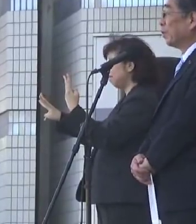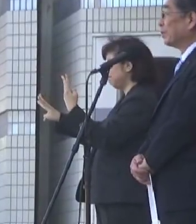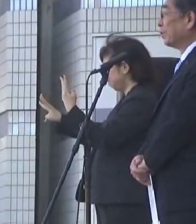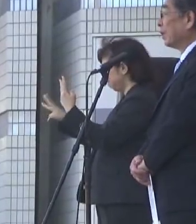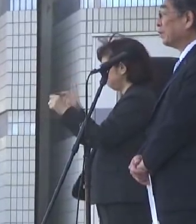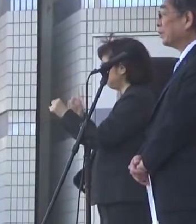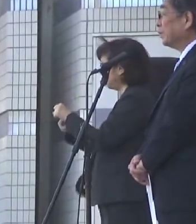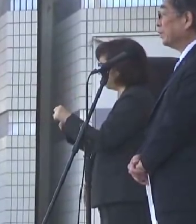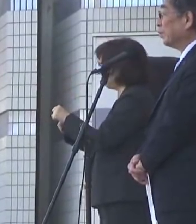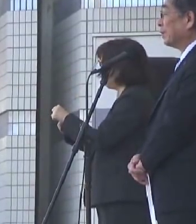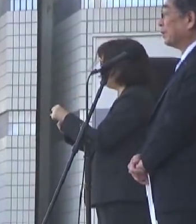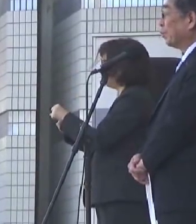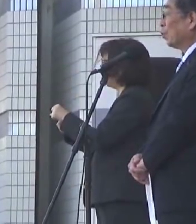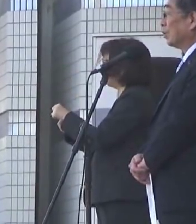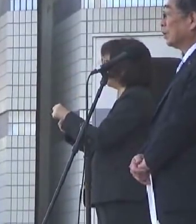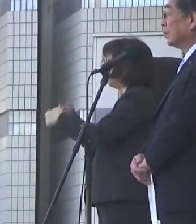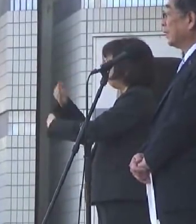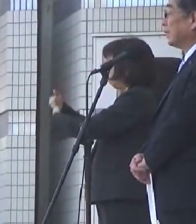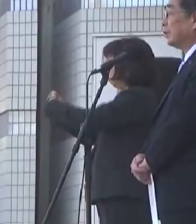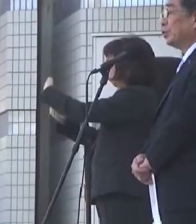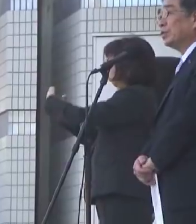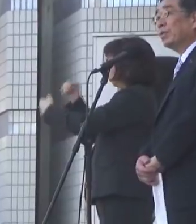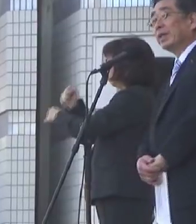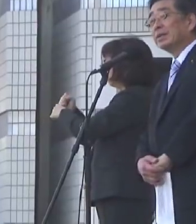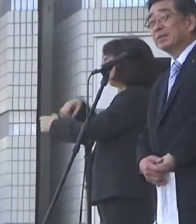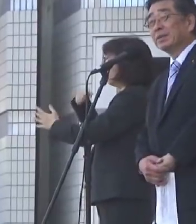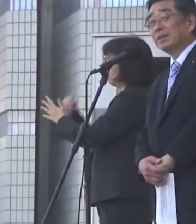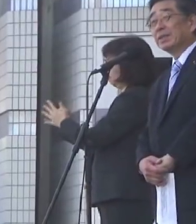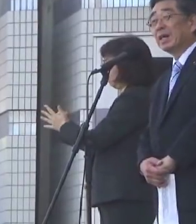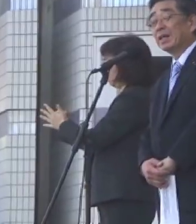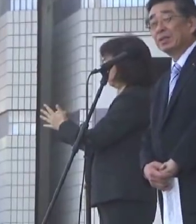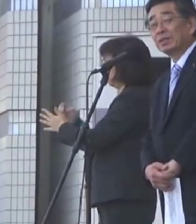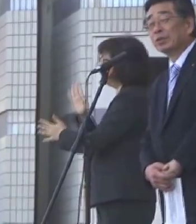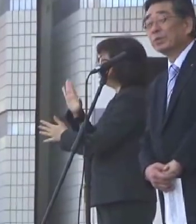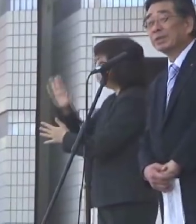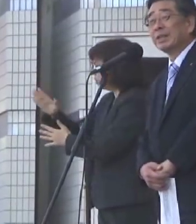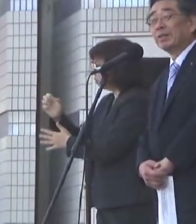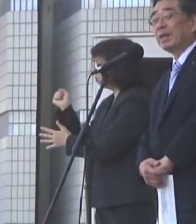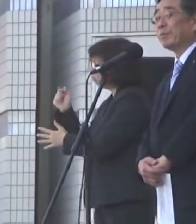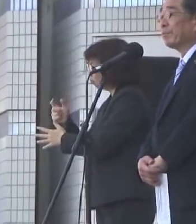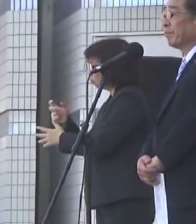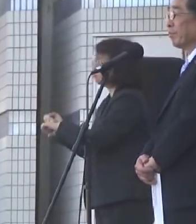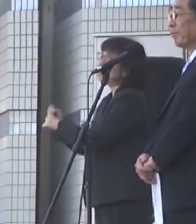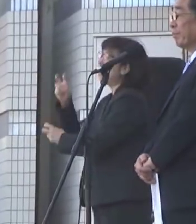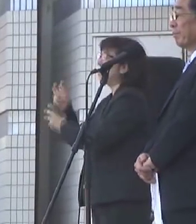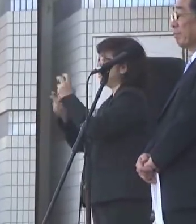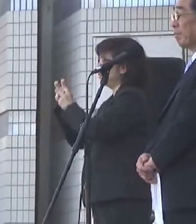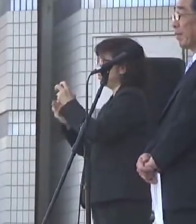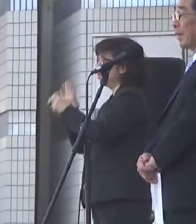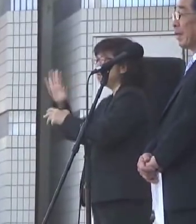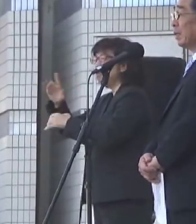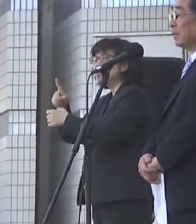とすると、その後すぐに動かしてもせいぜい15年しか動きませんよね。